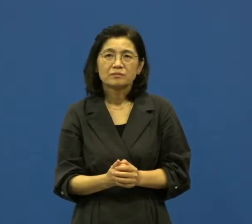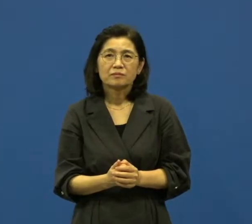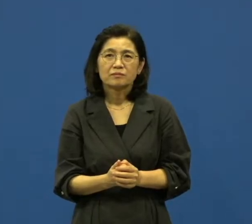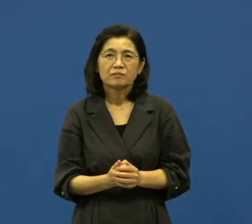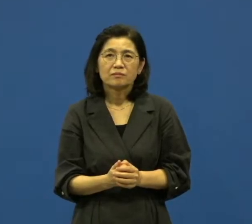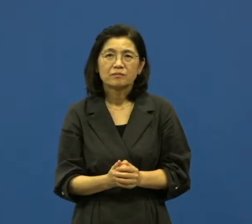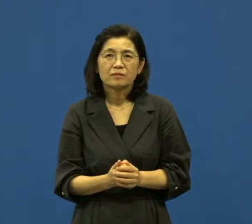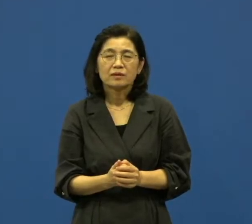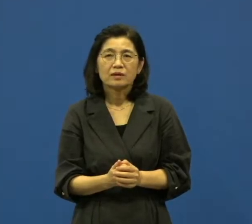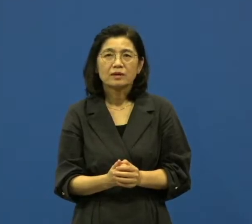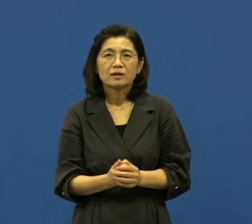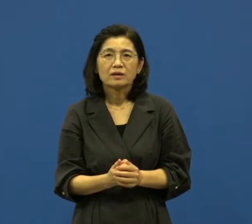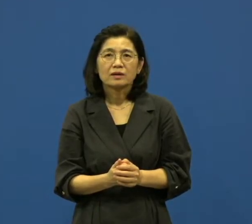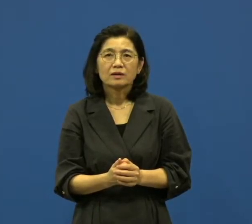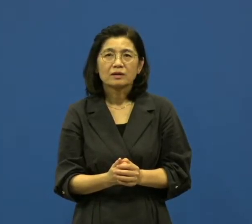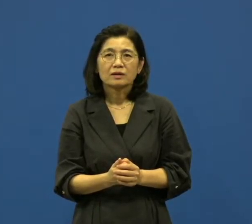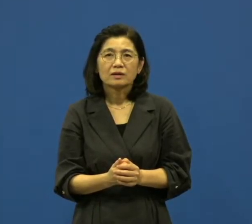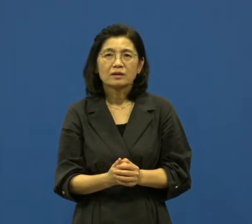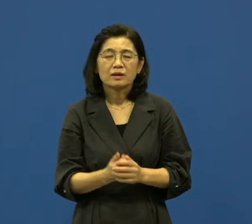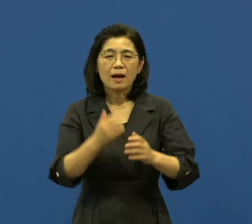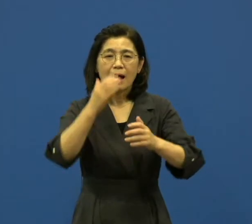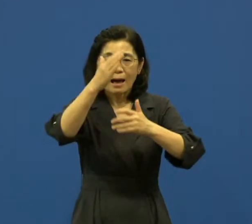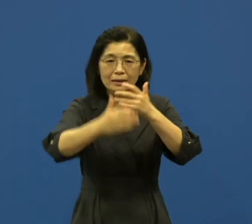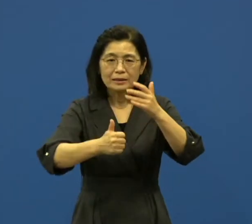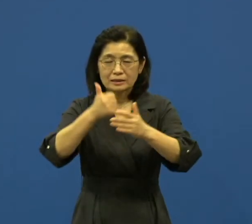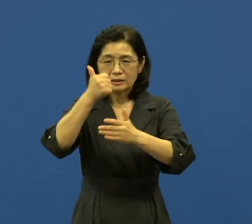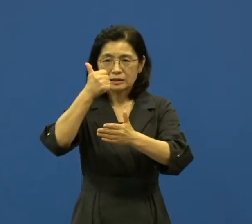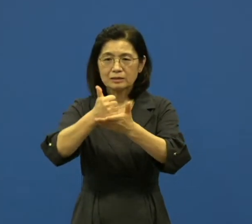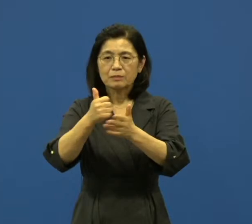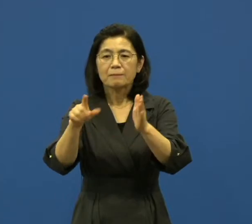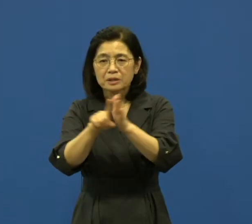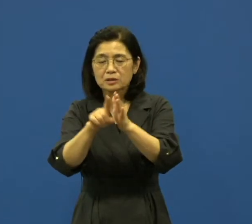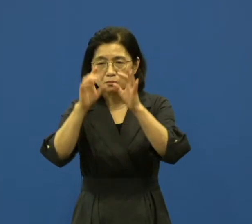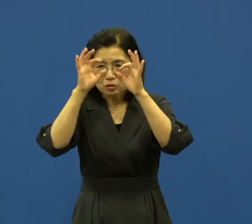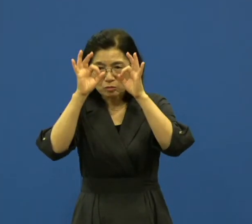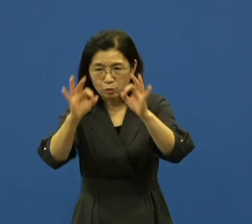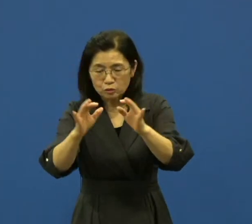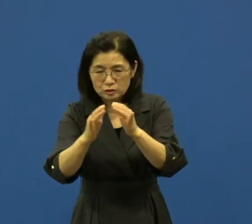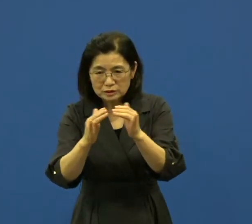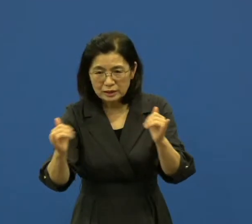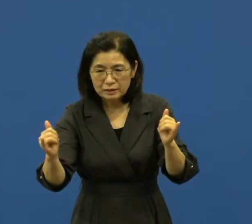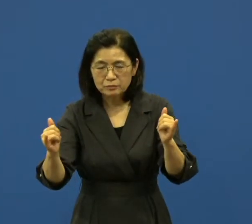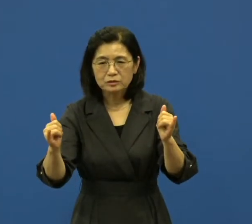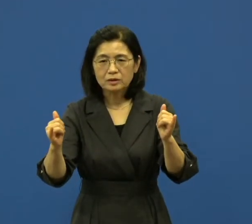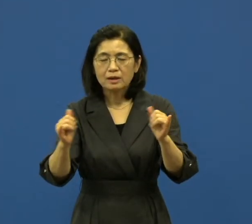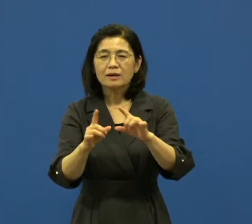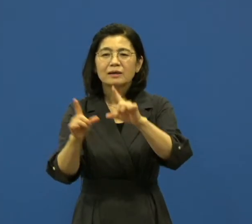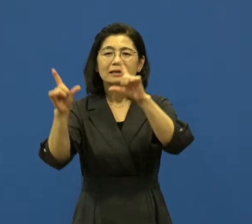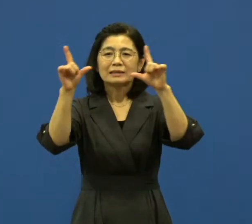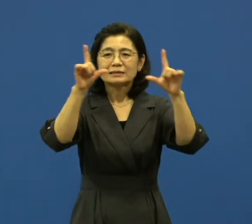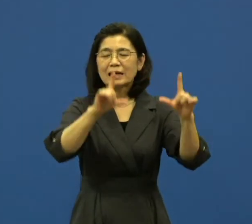기도가 다르고 기도의 내용이 차원이 다른 것입니다. 사랑하는 성도 여러분,